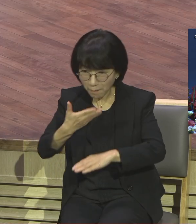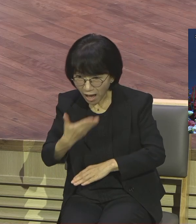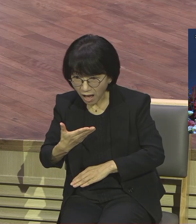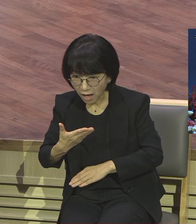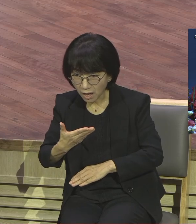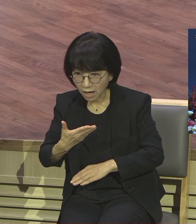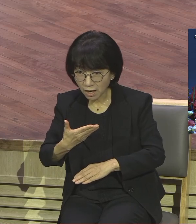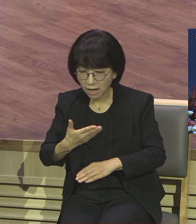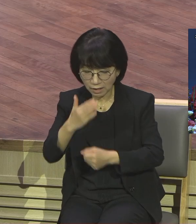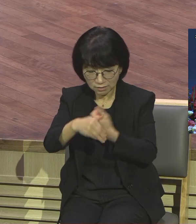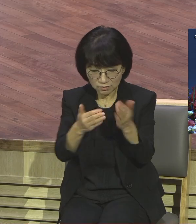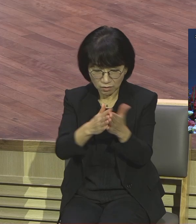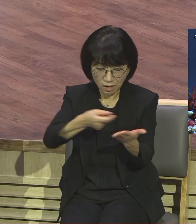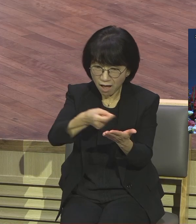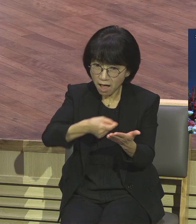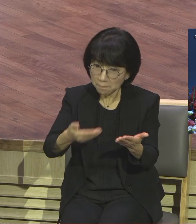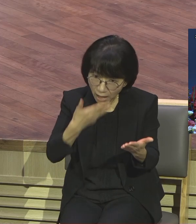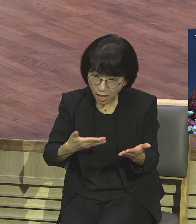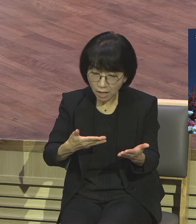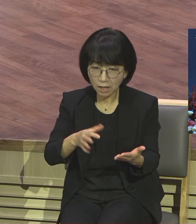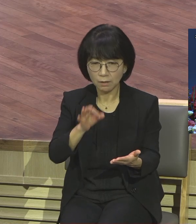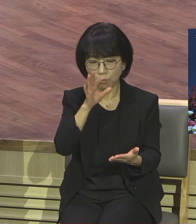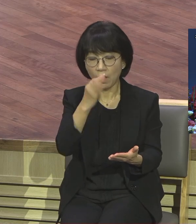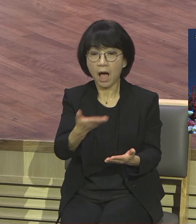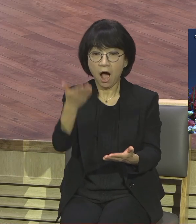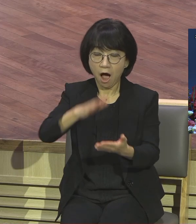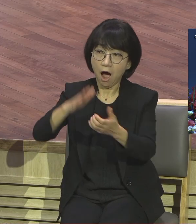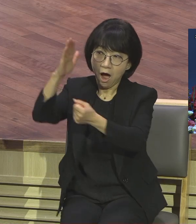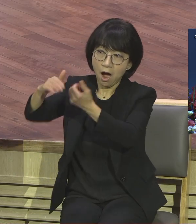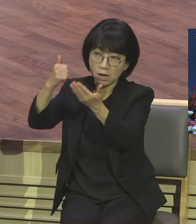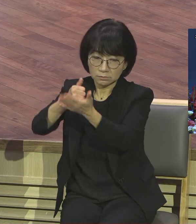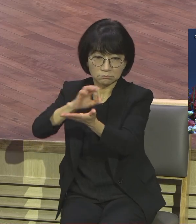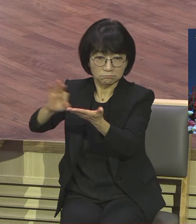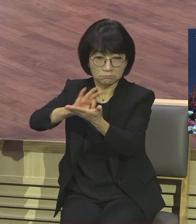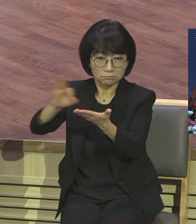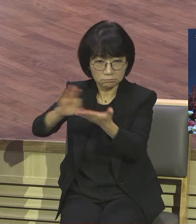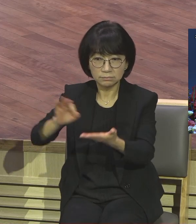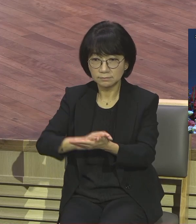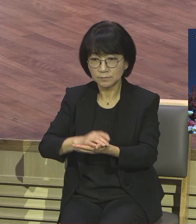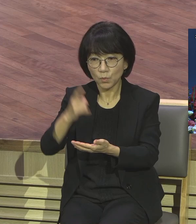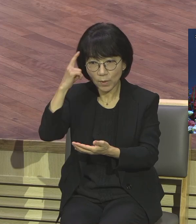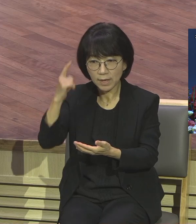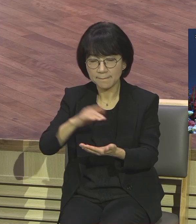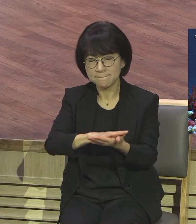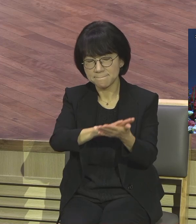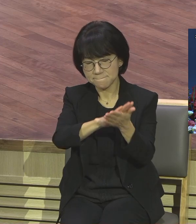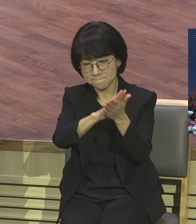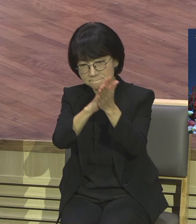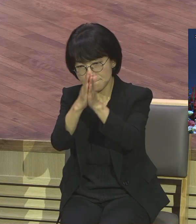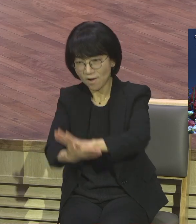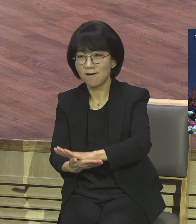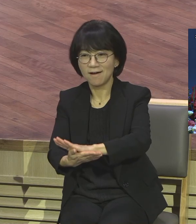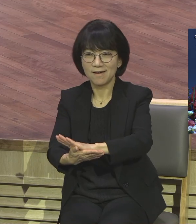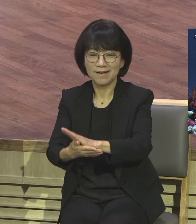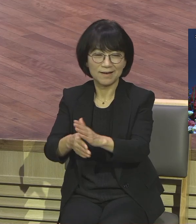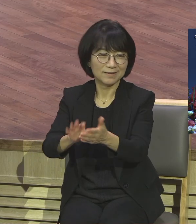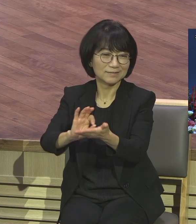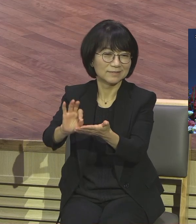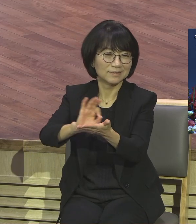마태 다 성경 씁니다. 빌립 다 성경 다 썼어요. 그 정도로 유능하게 만드셨다니까